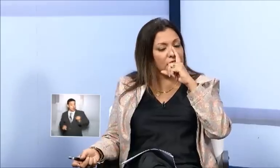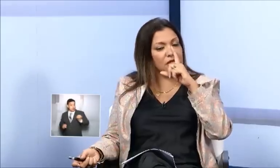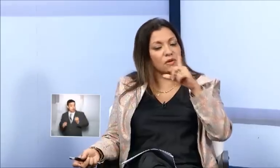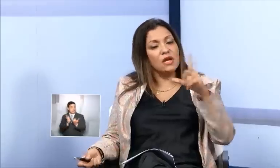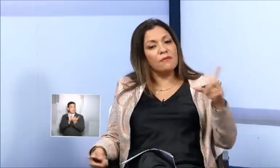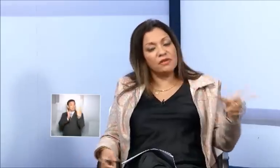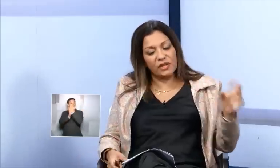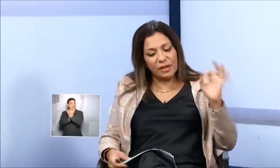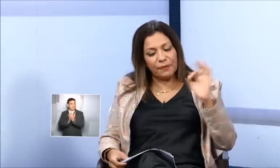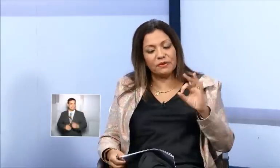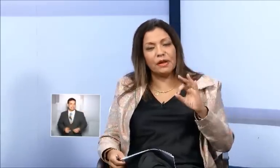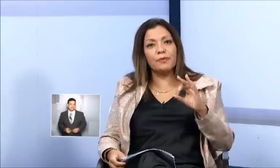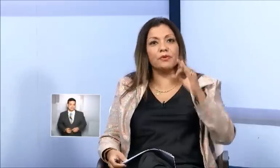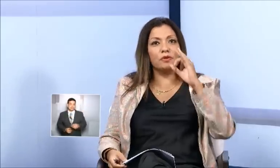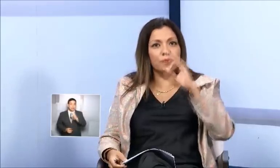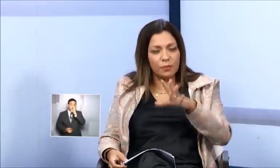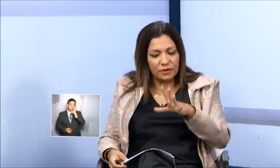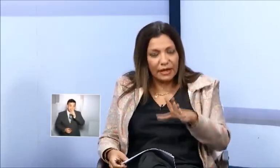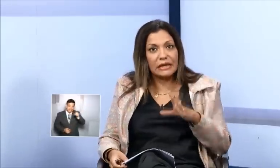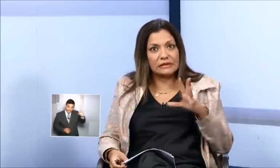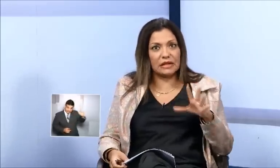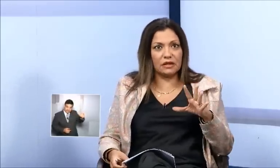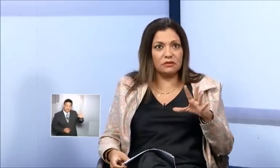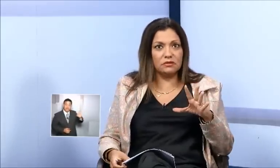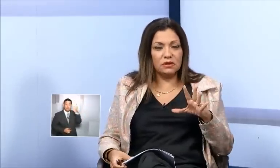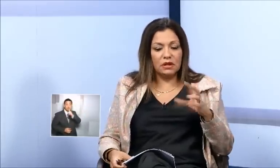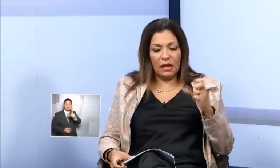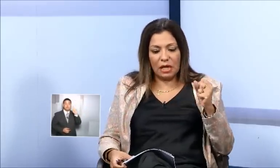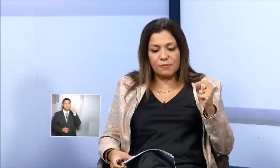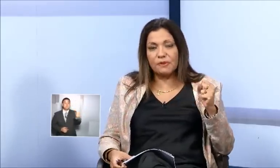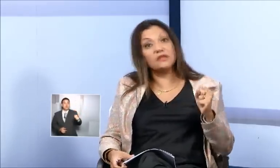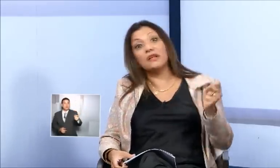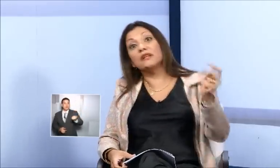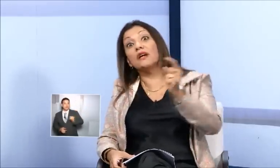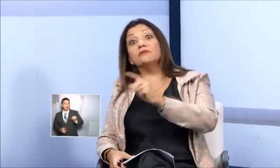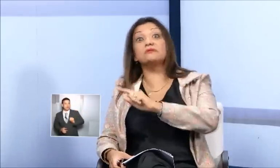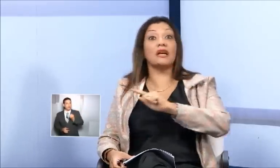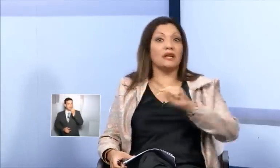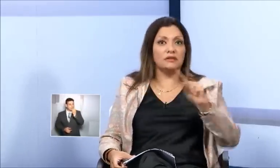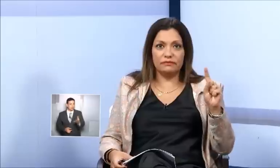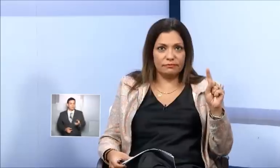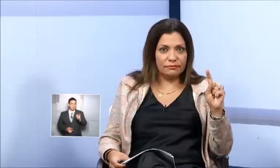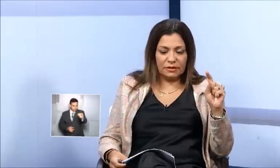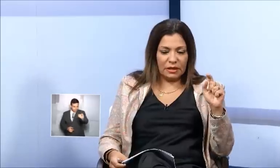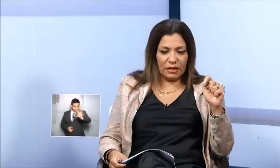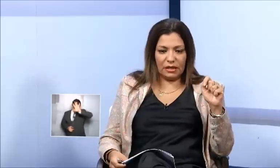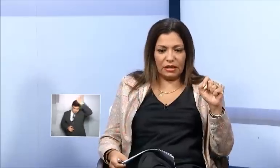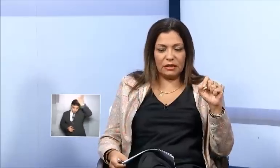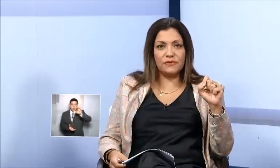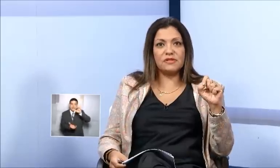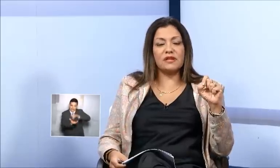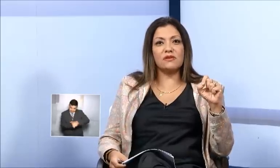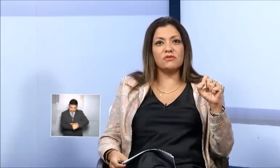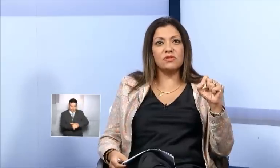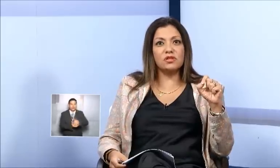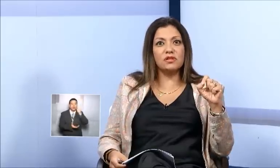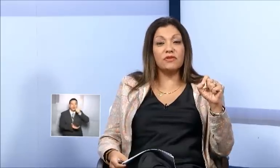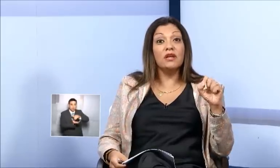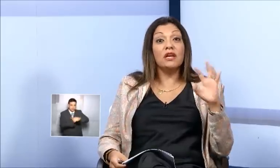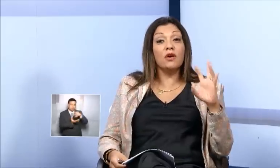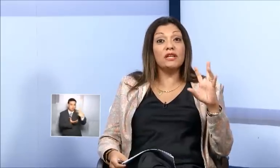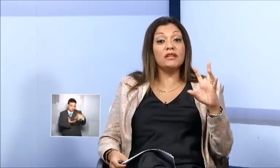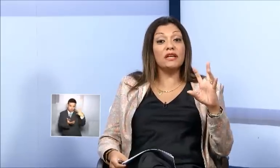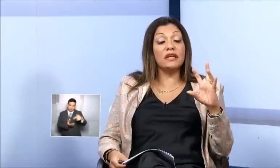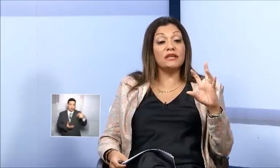na redação. Mas eu vou até perguntar para o Bruno, porque o Bruno é casado, a esposa dele não tem a deficiência